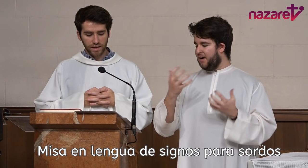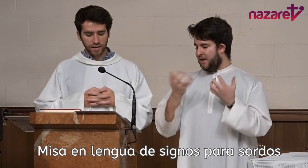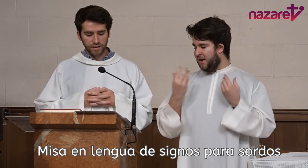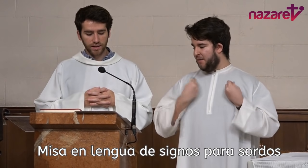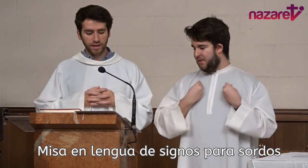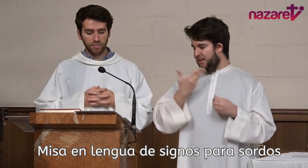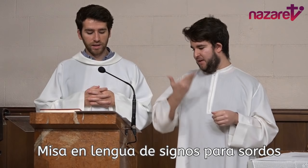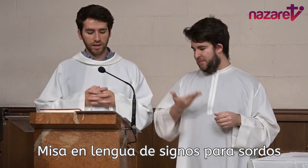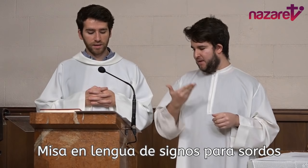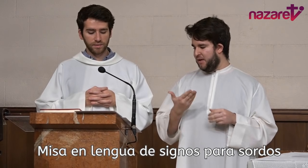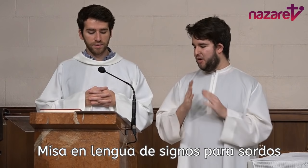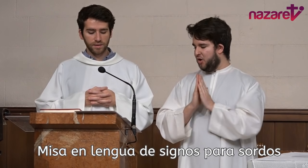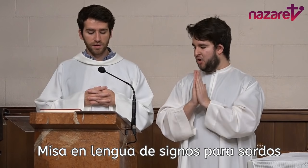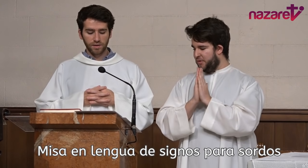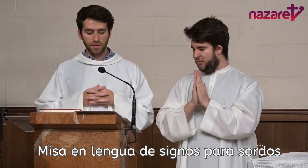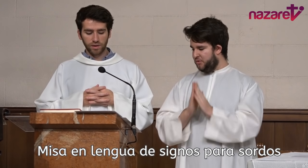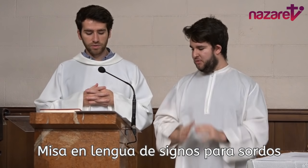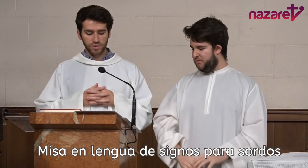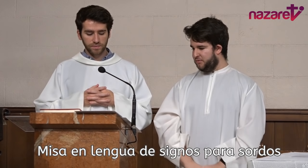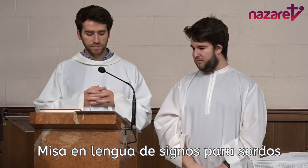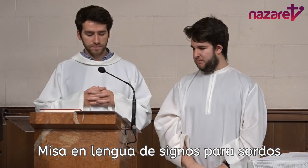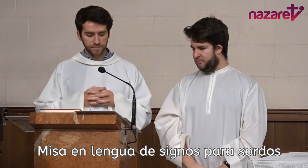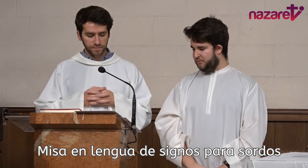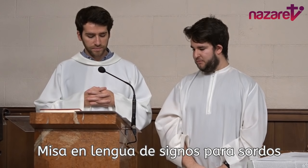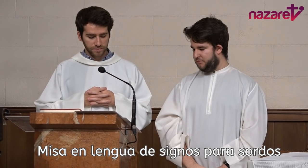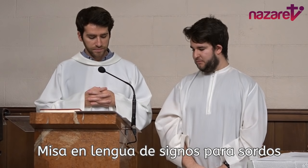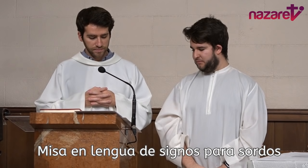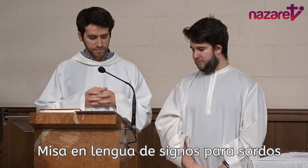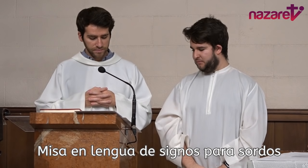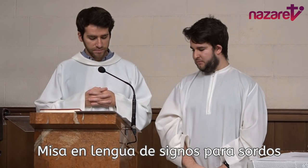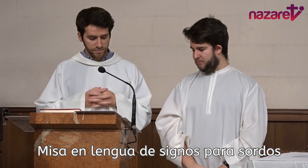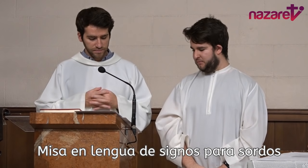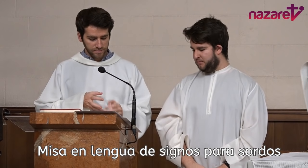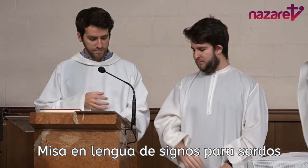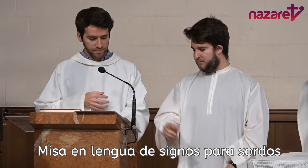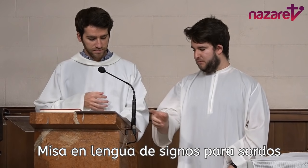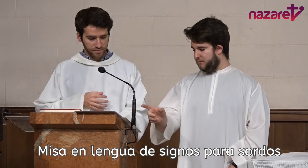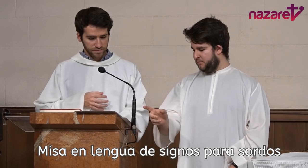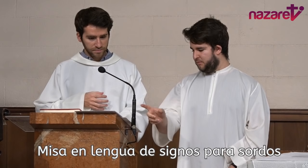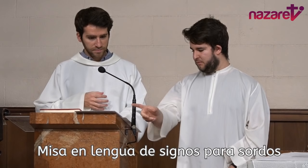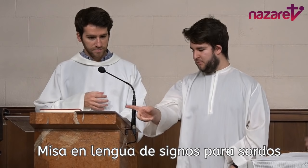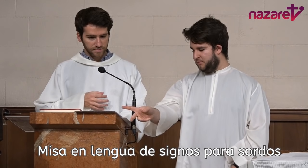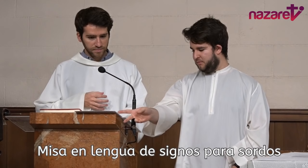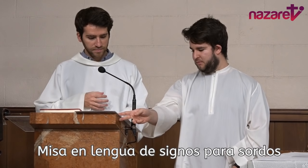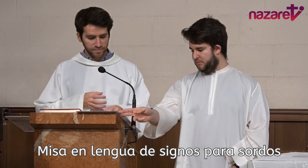vida dignamente. Oremos. Jesús resucitado, escúchanos.